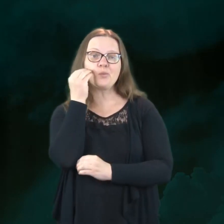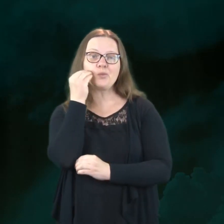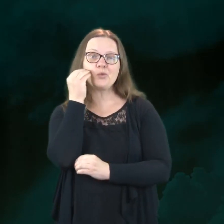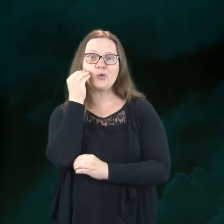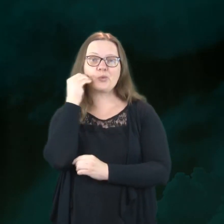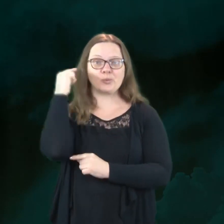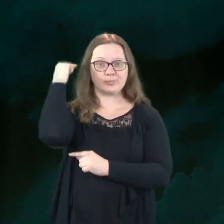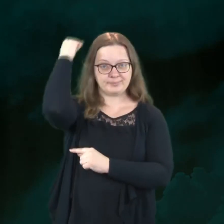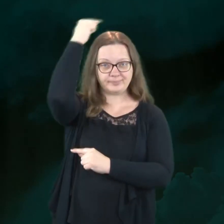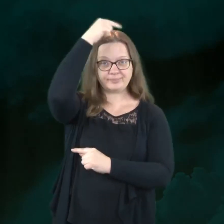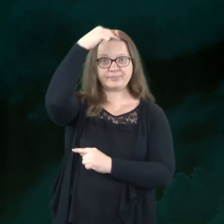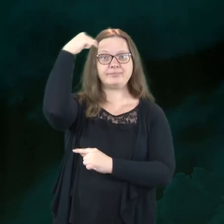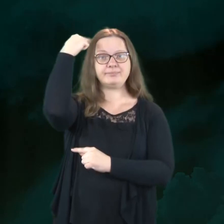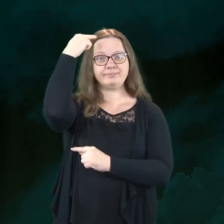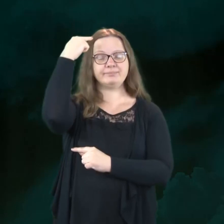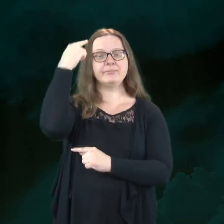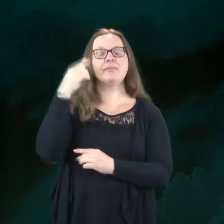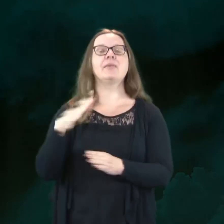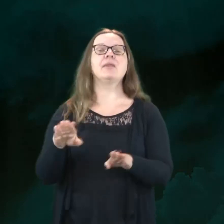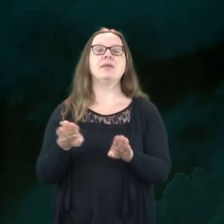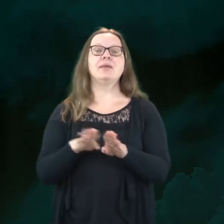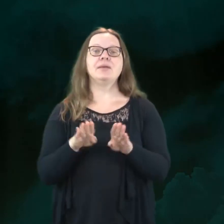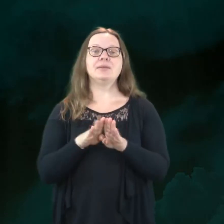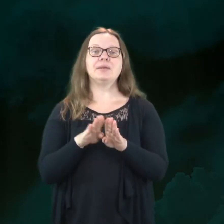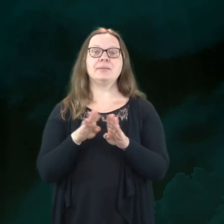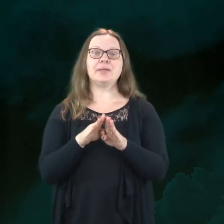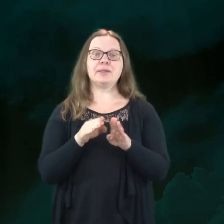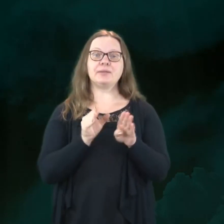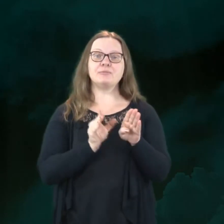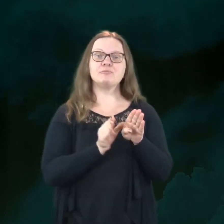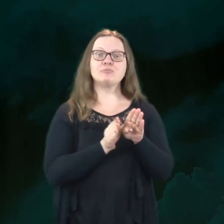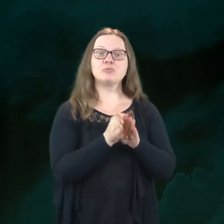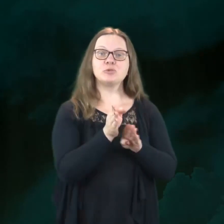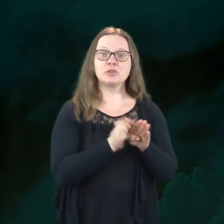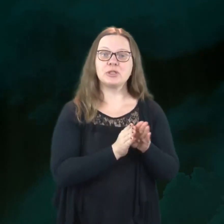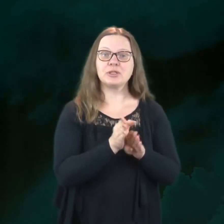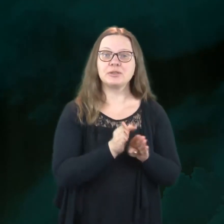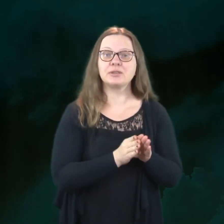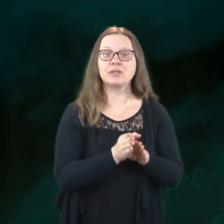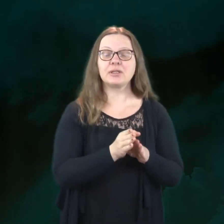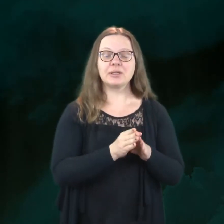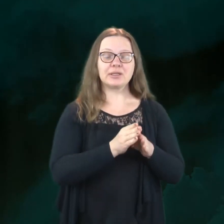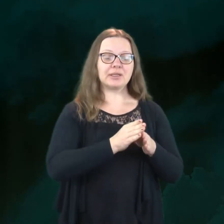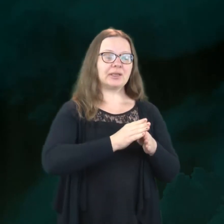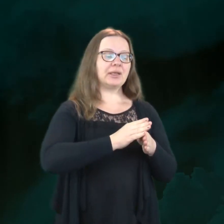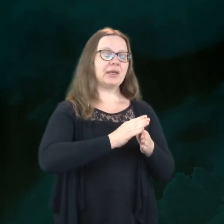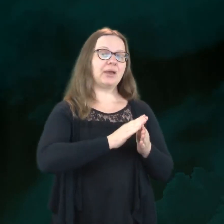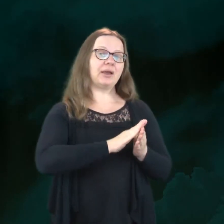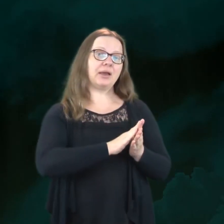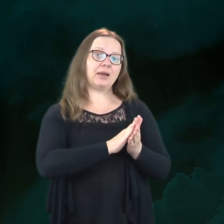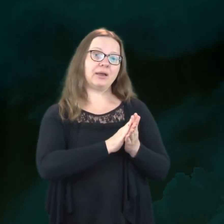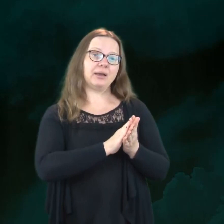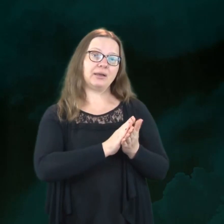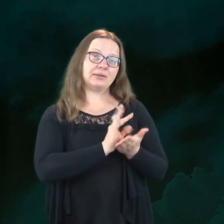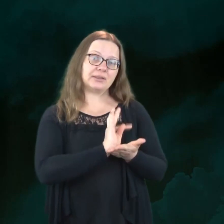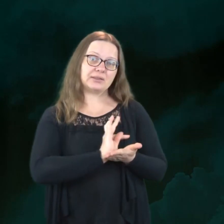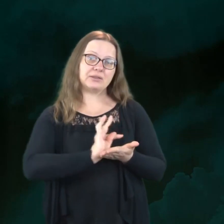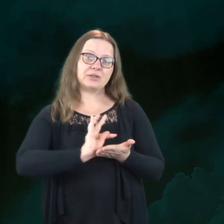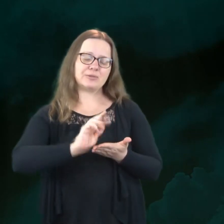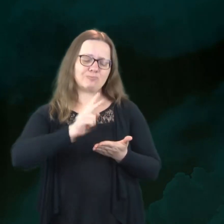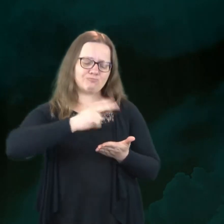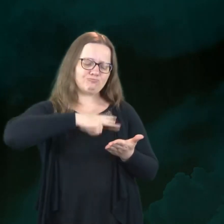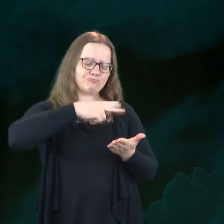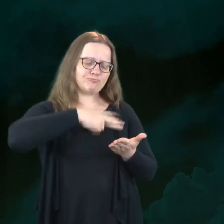Amém. Conjuro-vos pelo Senhor que esta epístola seja lida a todos os irmãos, isso seja ouvido e